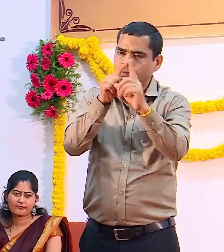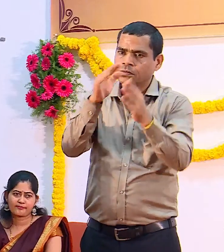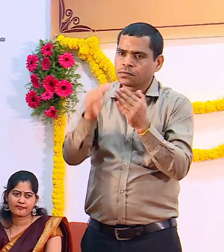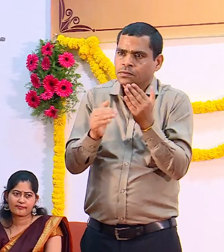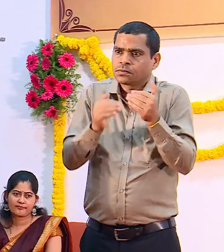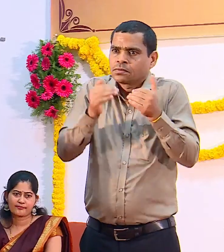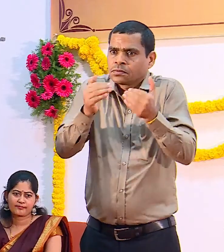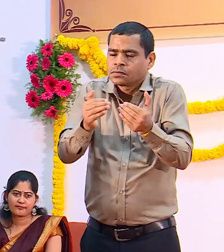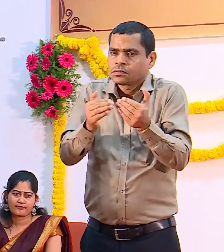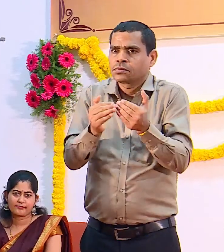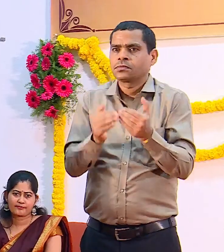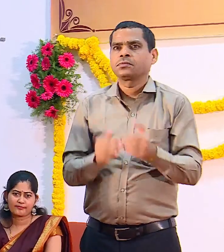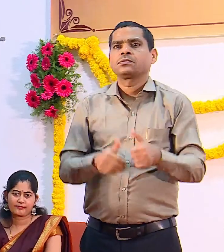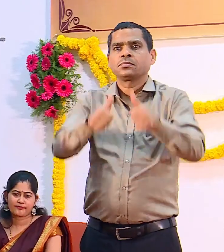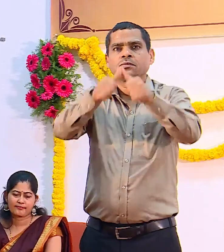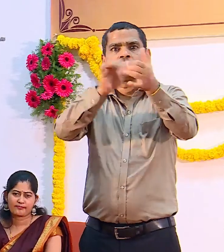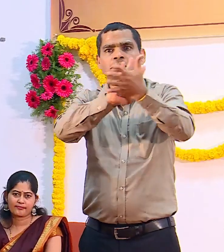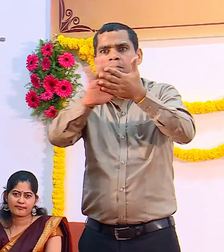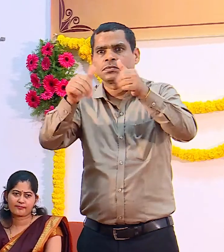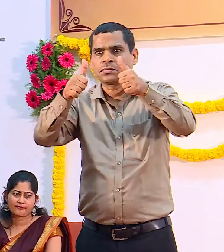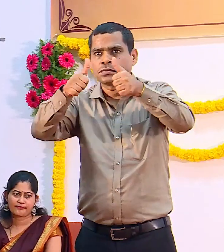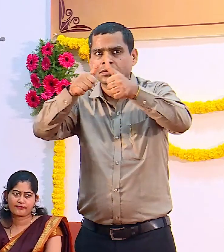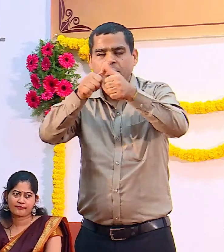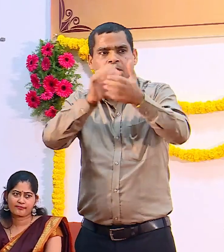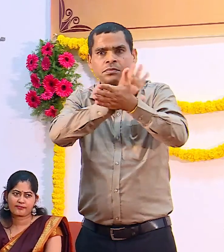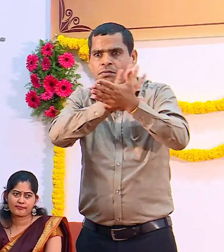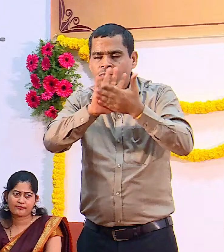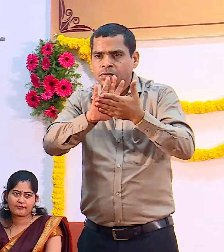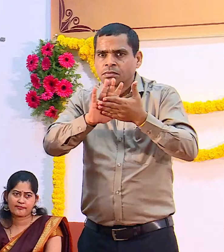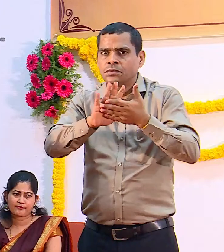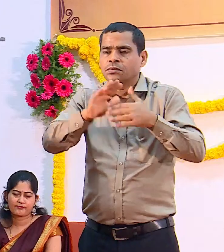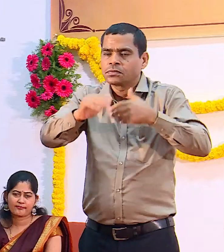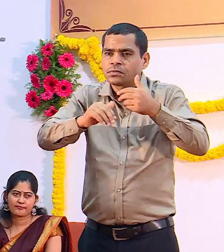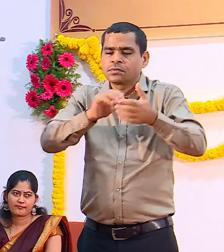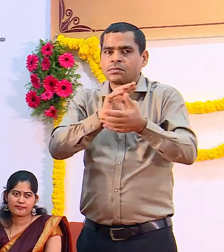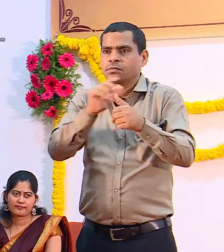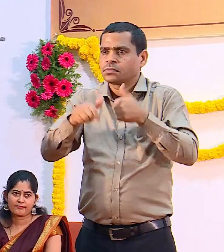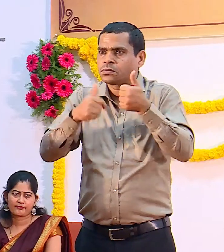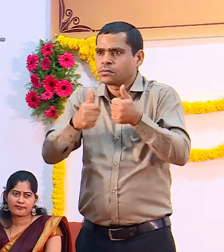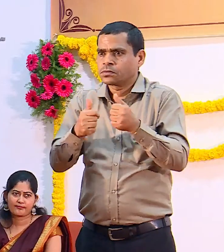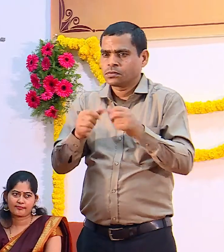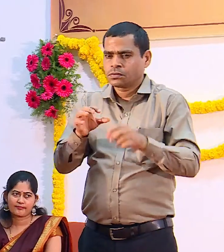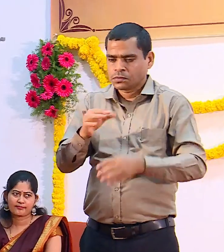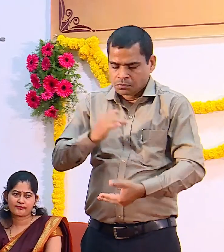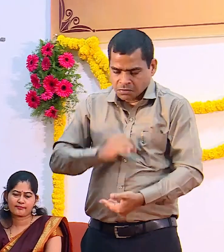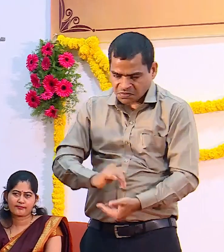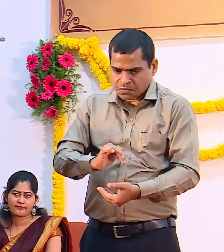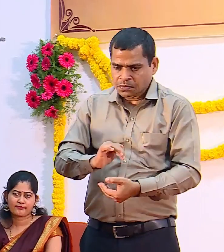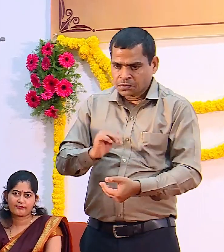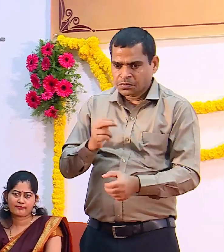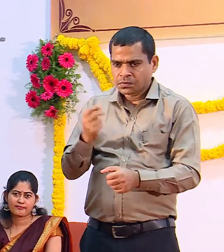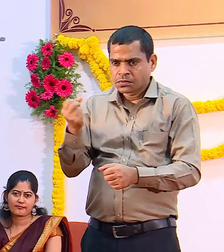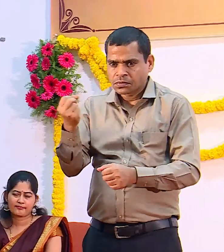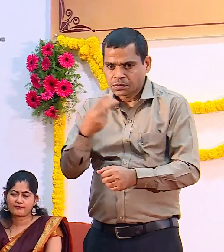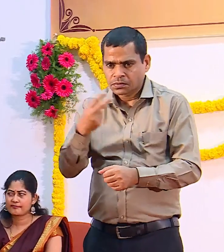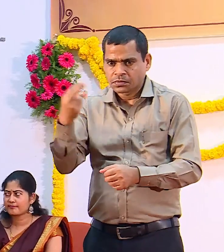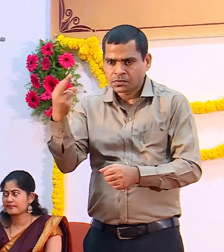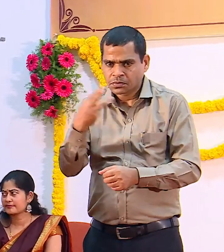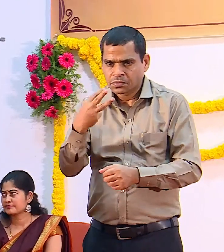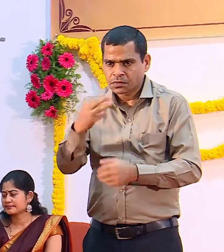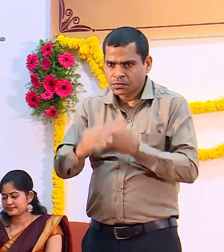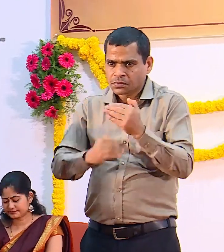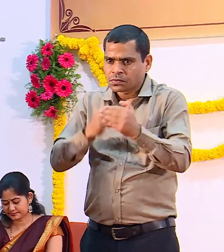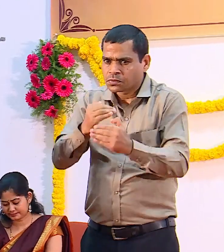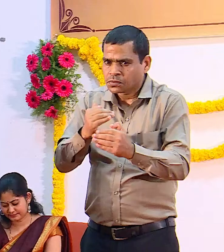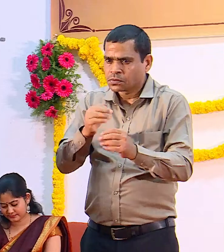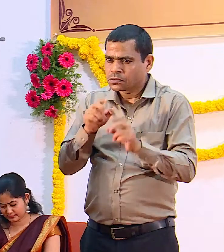उसमें जो आशा वर्कर है वो ही केवल हर बच्चे का आइडेंटिफिकेशन पैदा होने के 1 महीने बाद 2 महीने बाद वो ही कर सकती है, और कोई